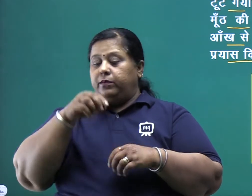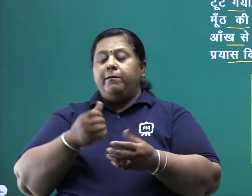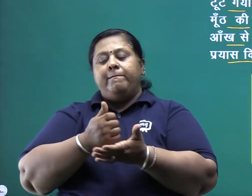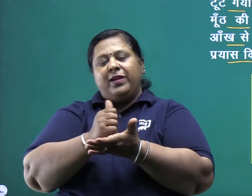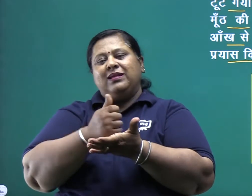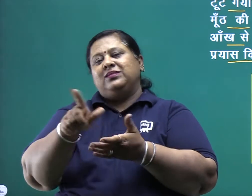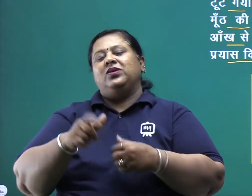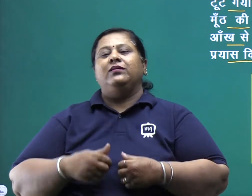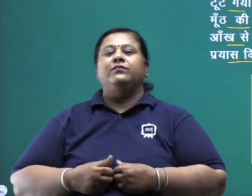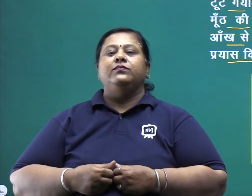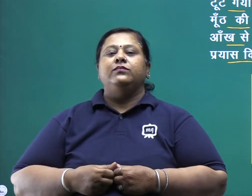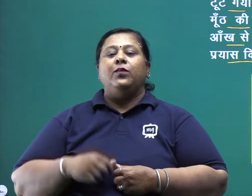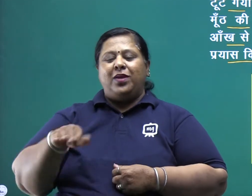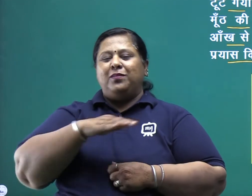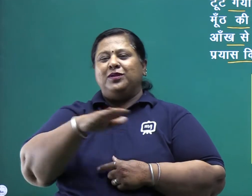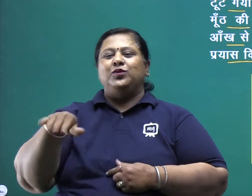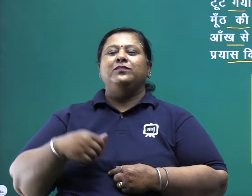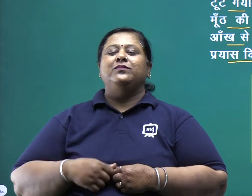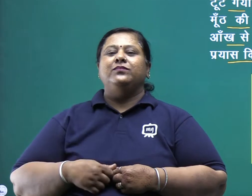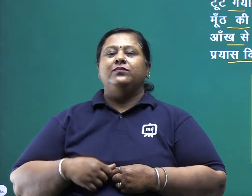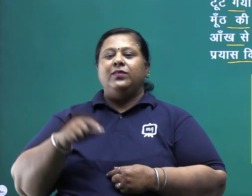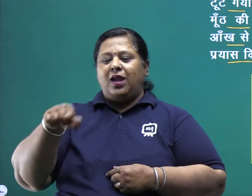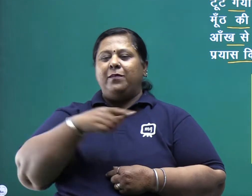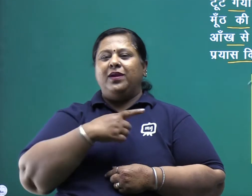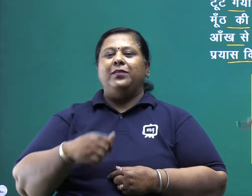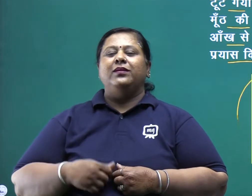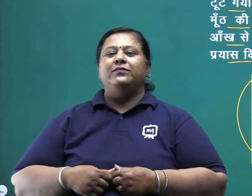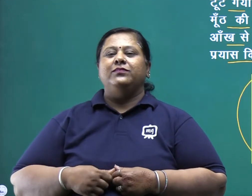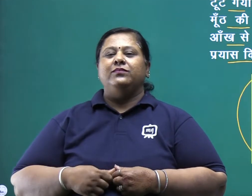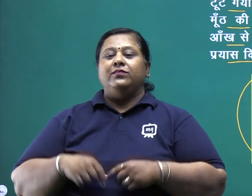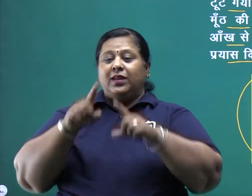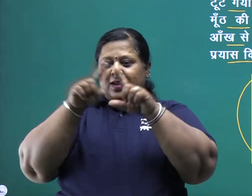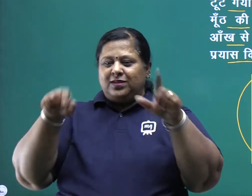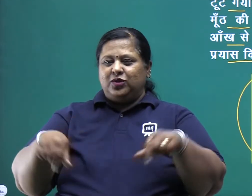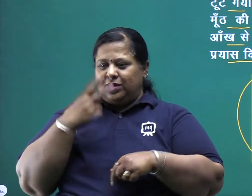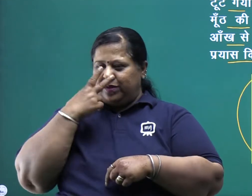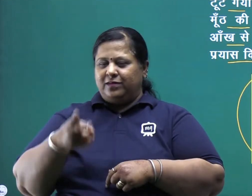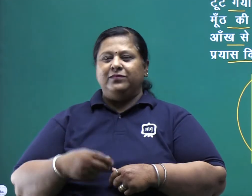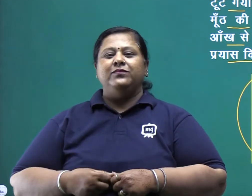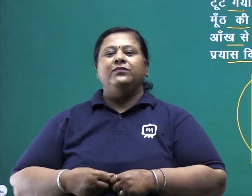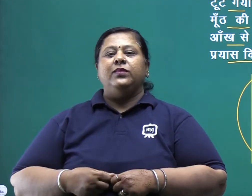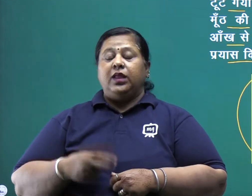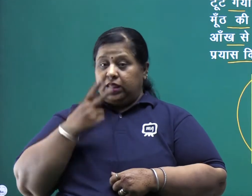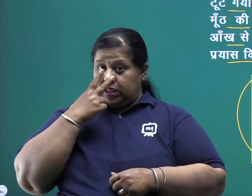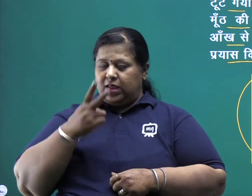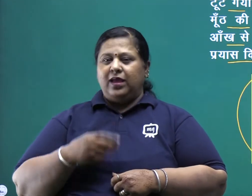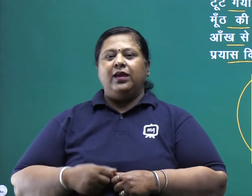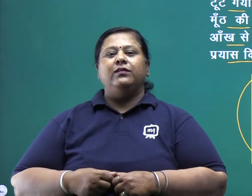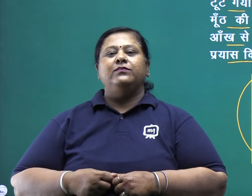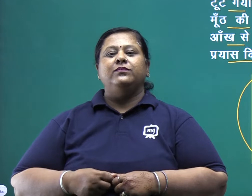प्रयास किया। प्यारे बच्चों, आप यहाँ पर इस चित्र में देख पा रहे